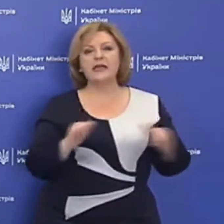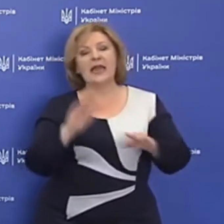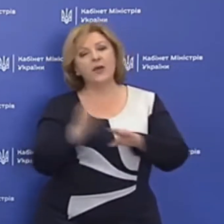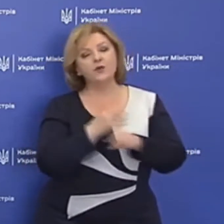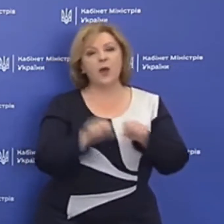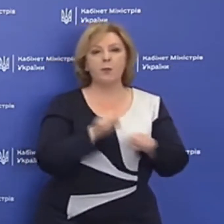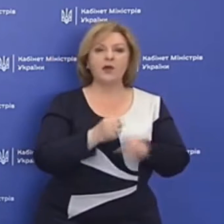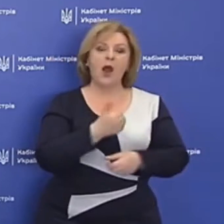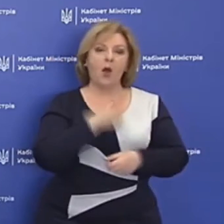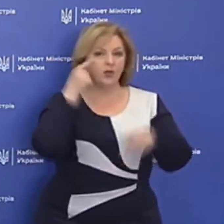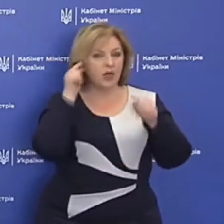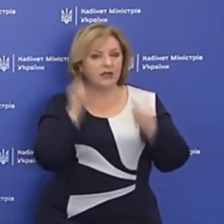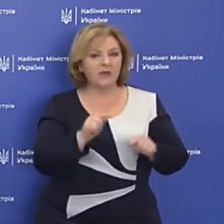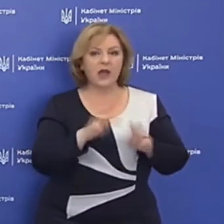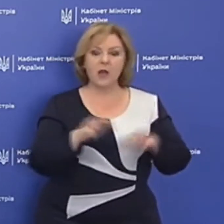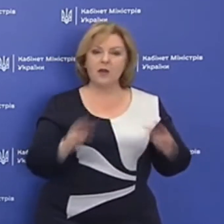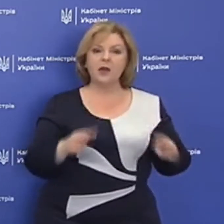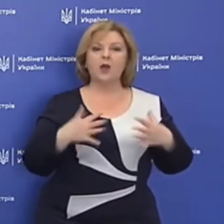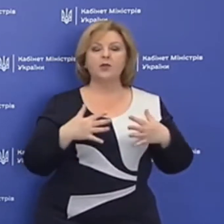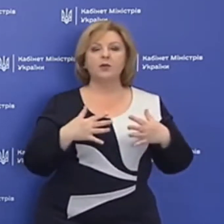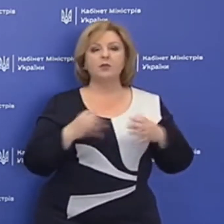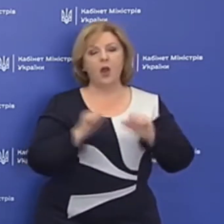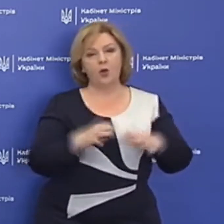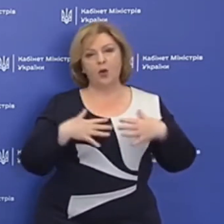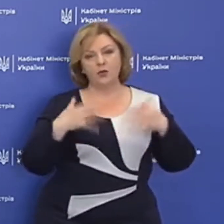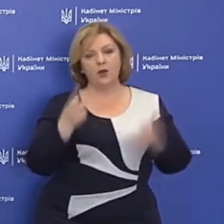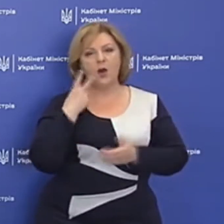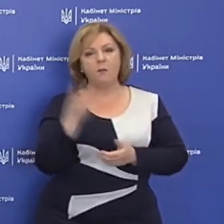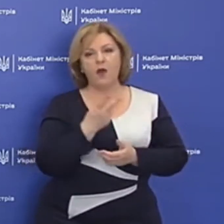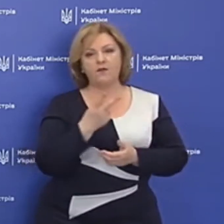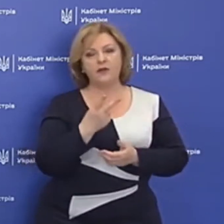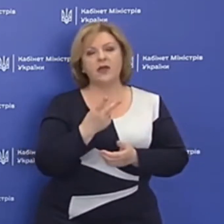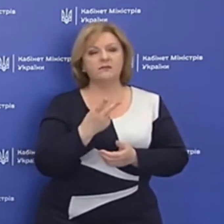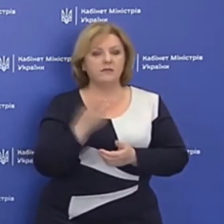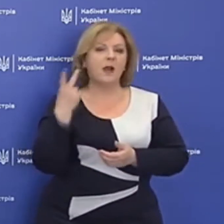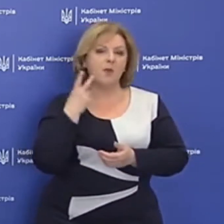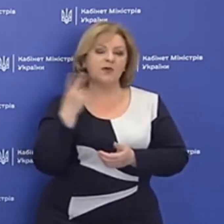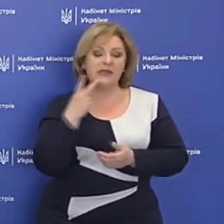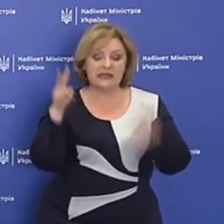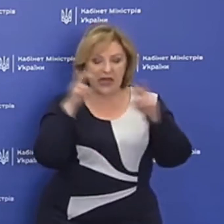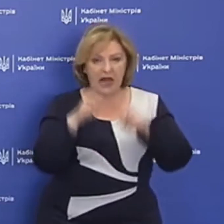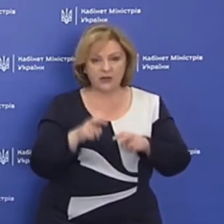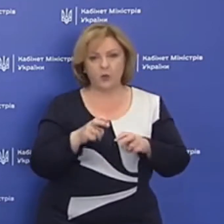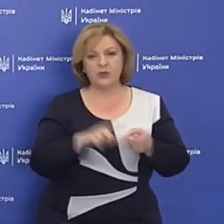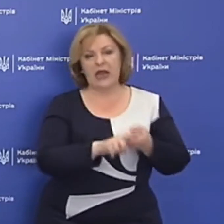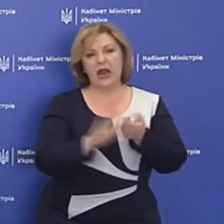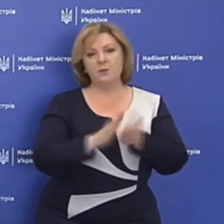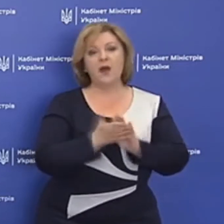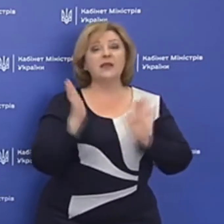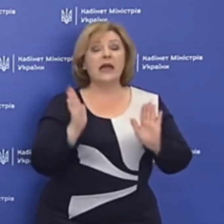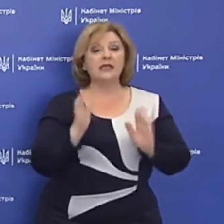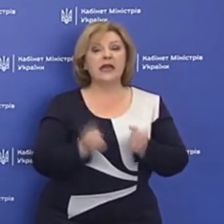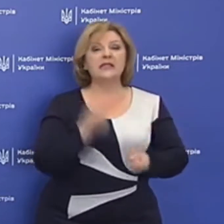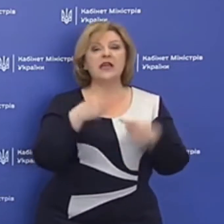хочу наголосити, що Міністерство охорони здоров'я постійно аналізує епідситуацію. Як тільки